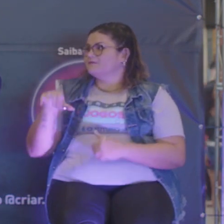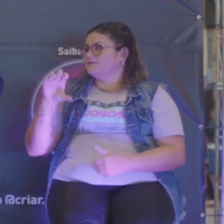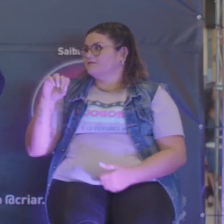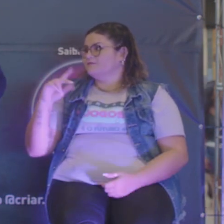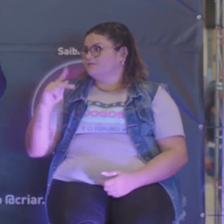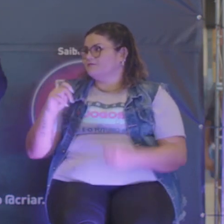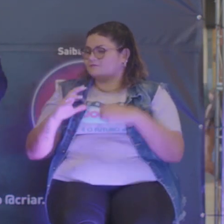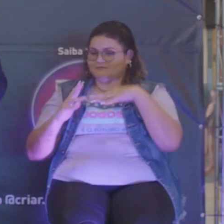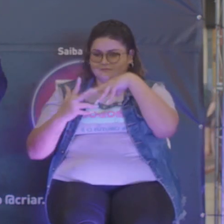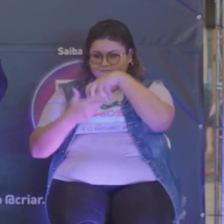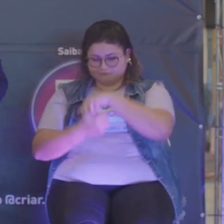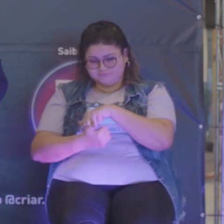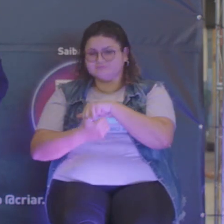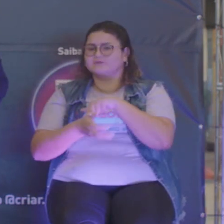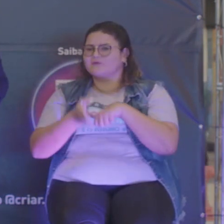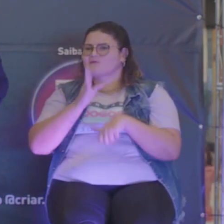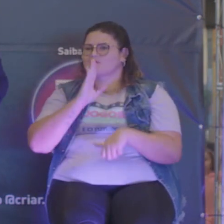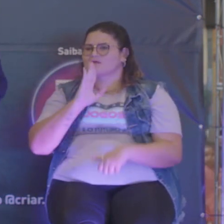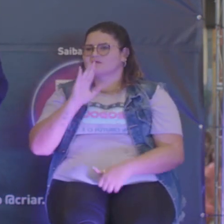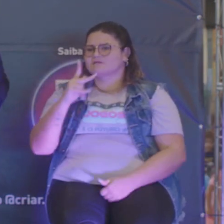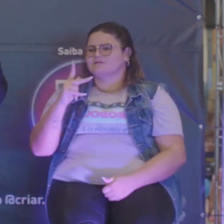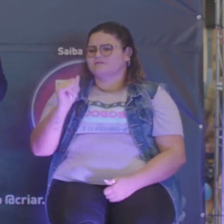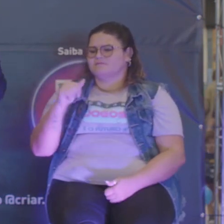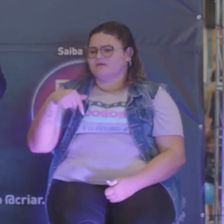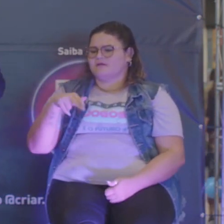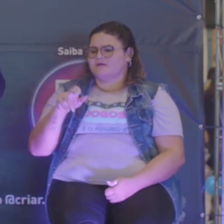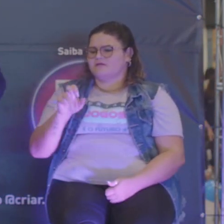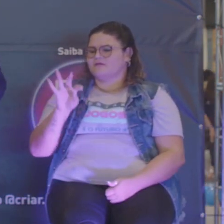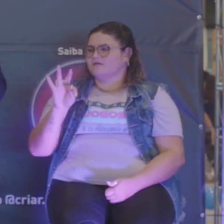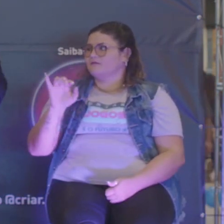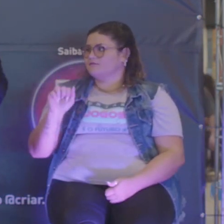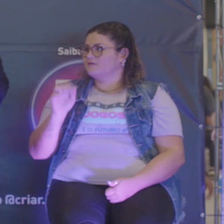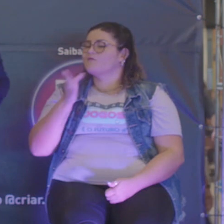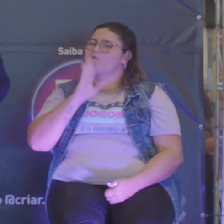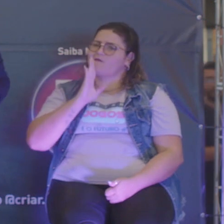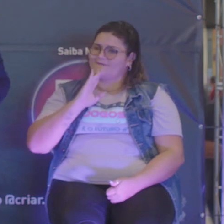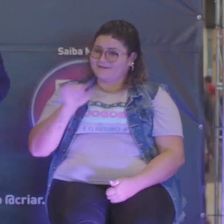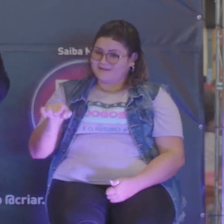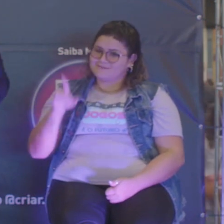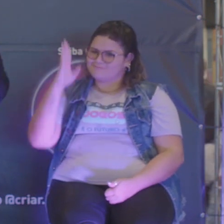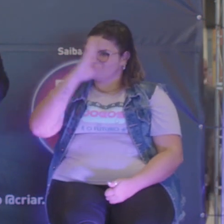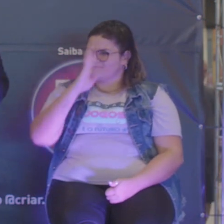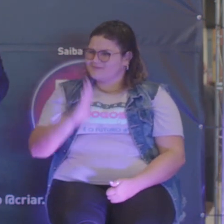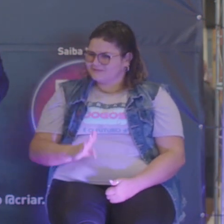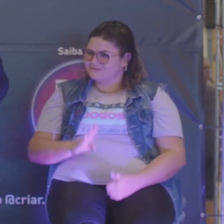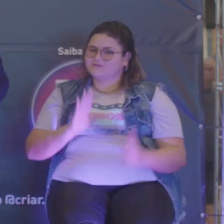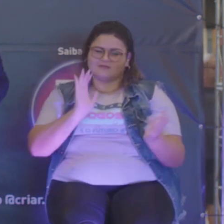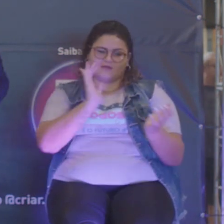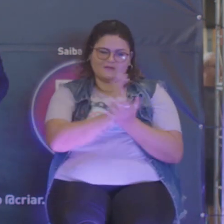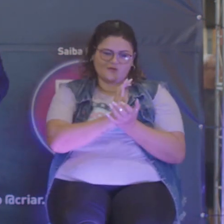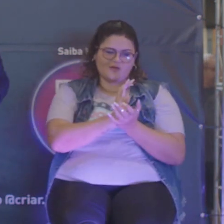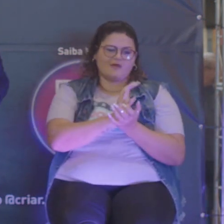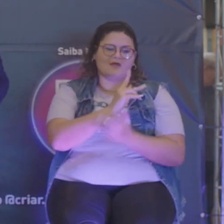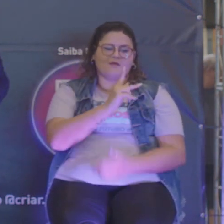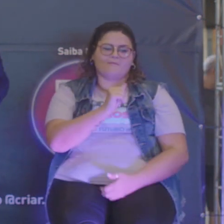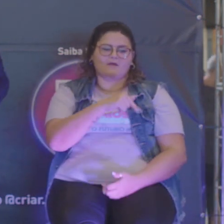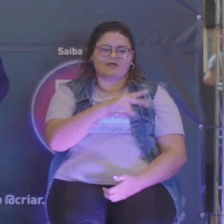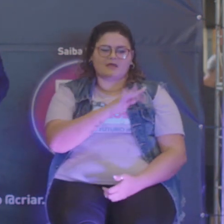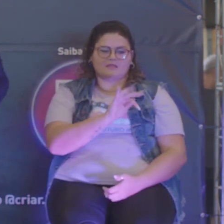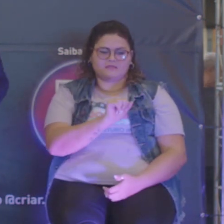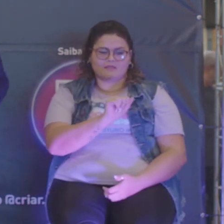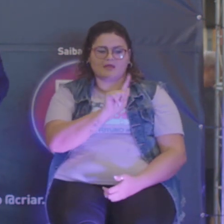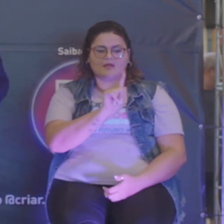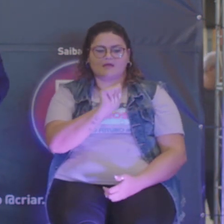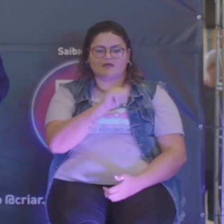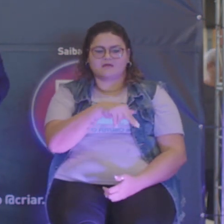pelo menos entende um pouco de futebol, conhece o Paquetá, não é mesmo? Do jogador da seleção. Ele tem um time chamado Paquetá Gaming, inclusive. Ele